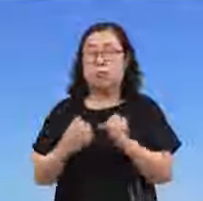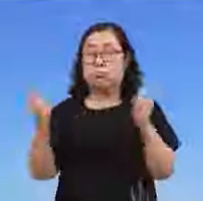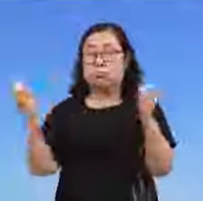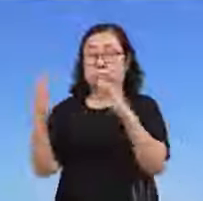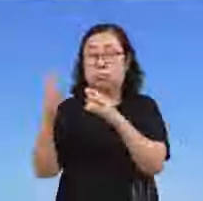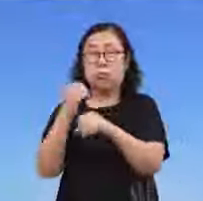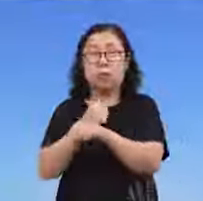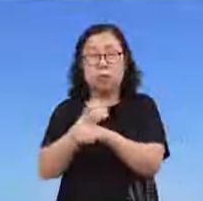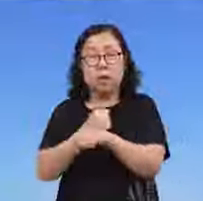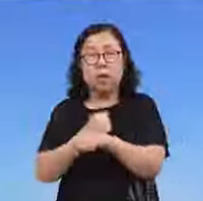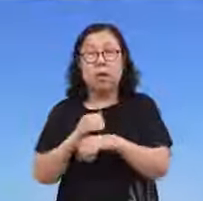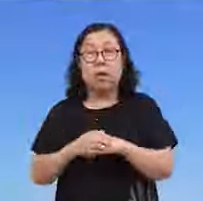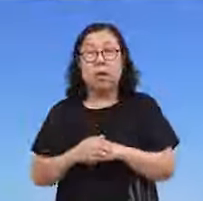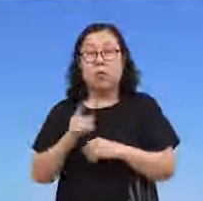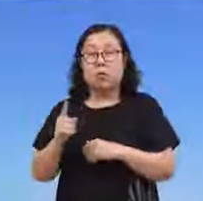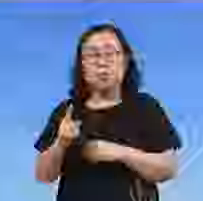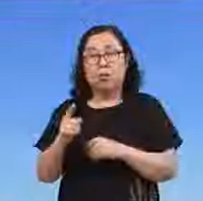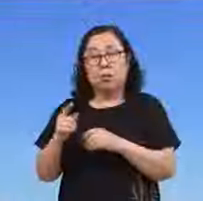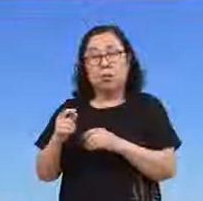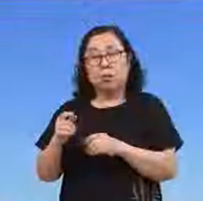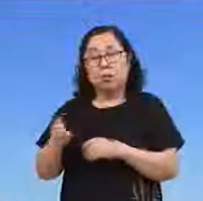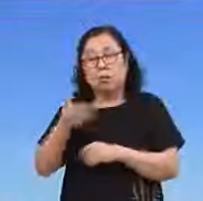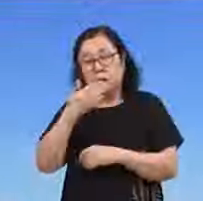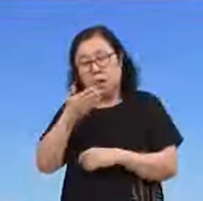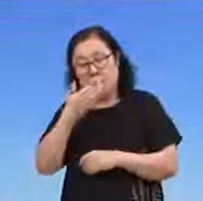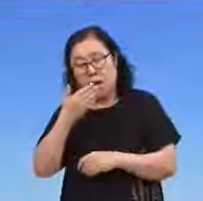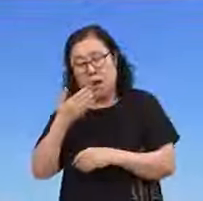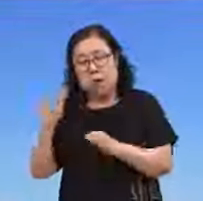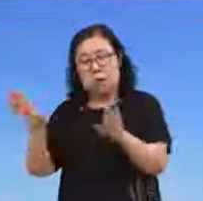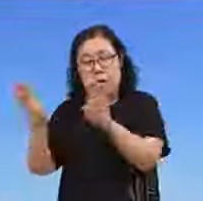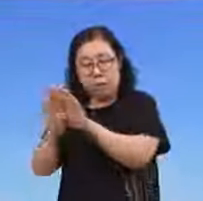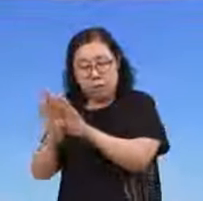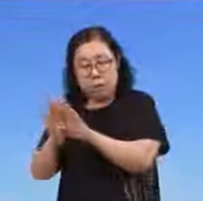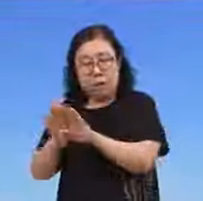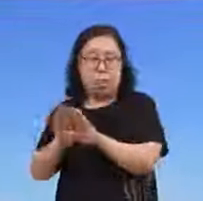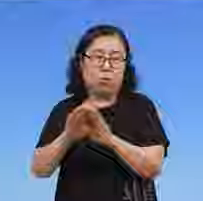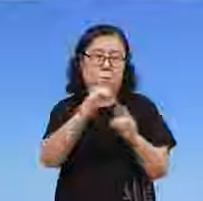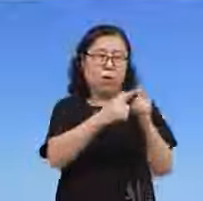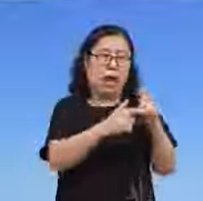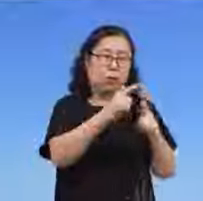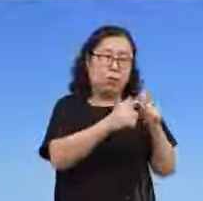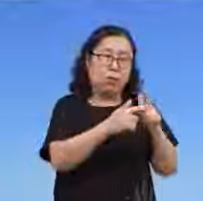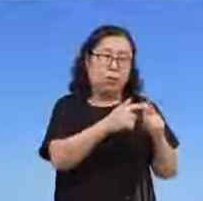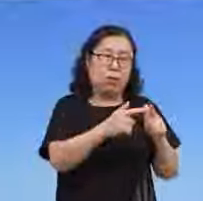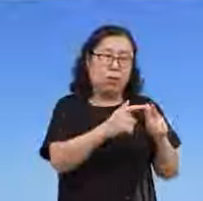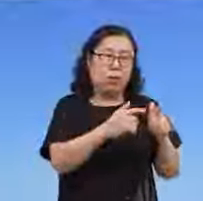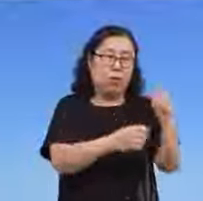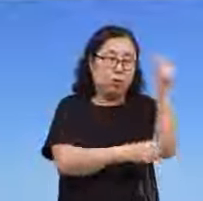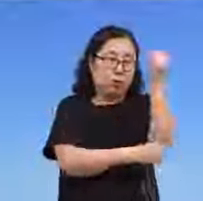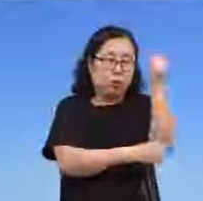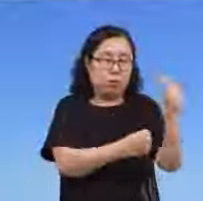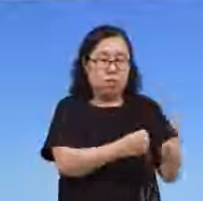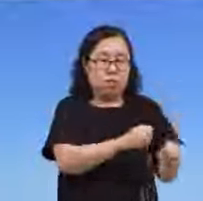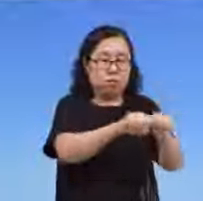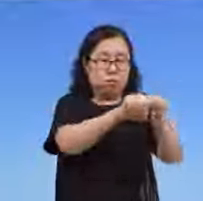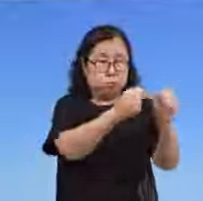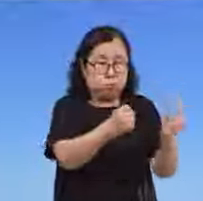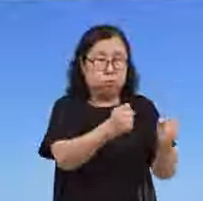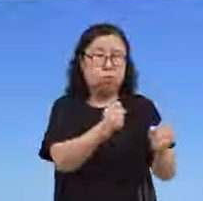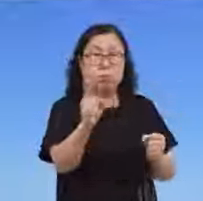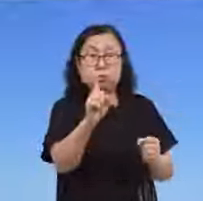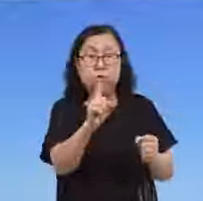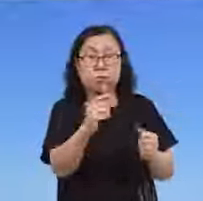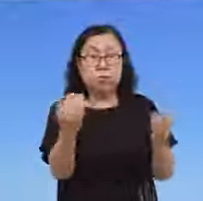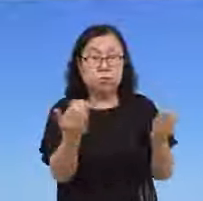식당 적자하고 소나무 뿌리 뽑는 게 무슨 상관인지 초등학생이 내 머리로는 이해가 안 되는 거 아닙니까? 그런데